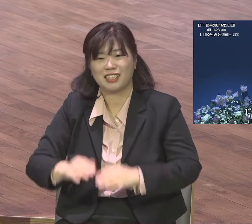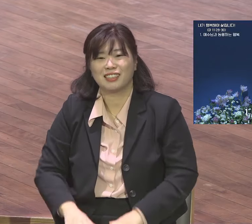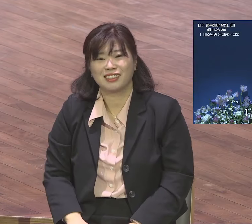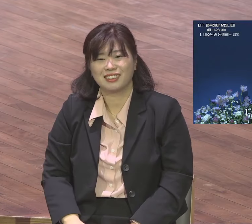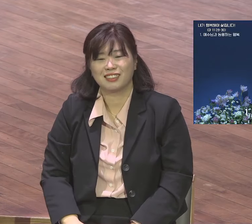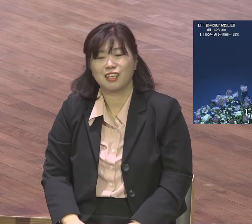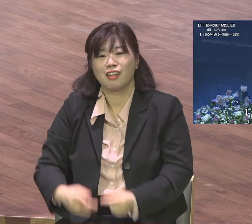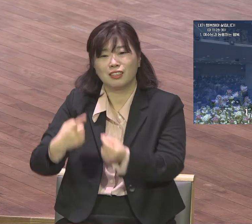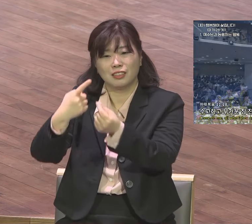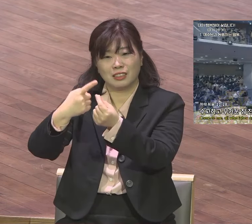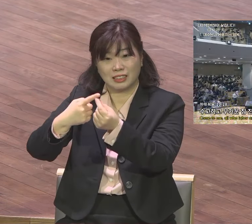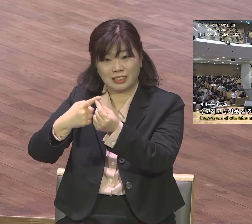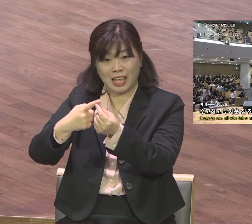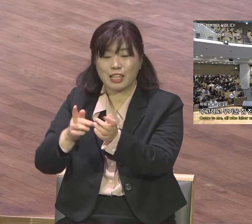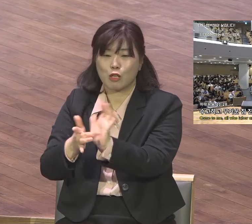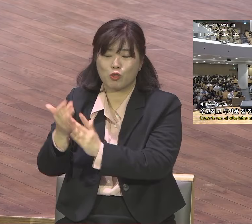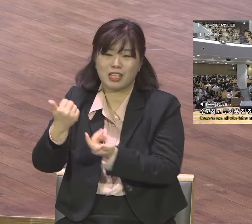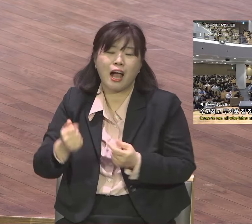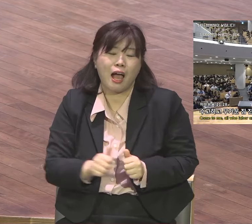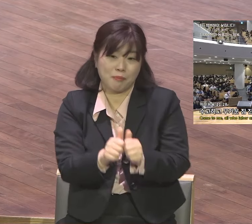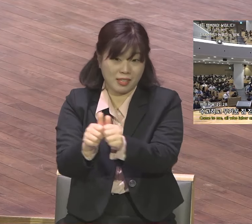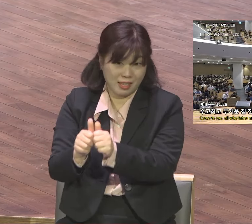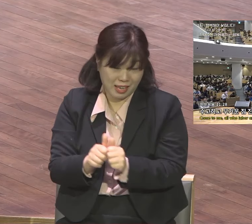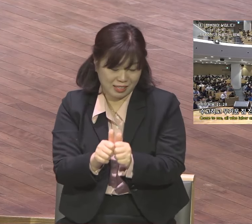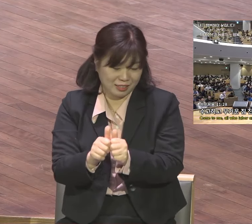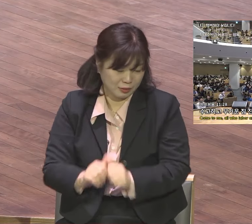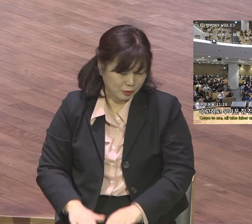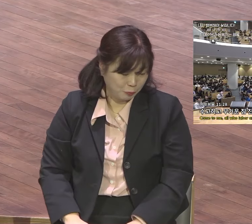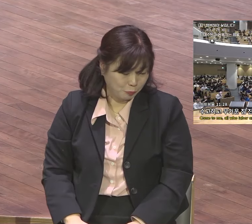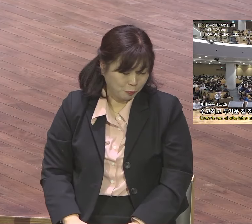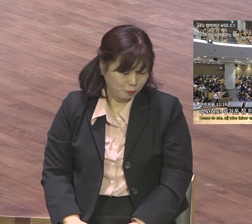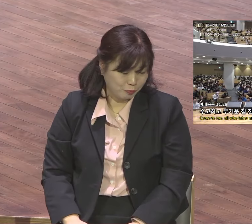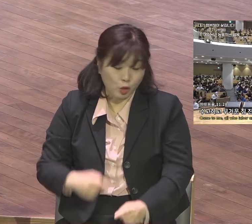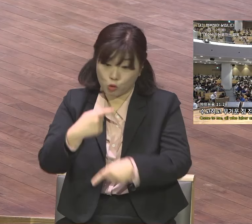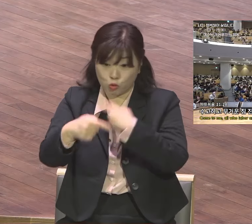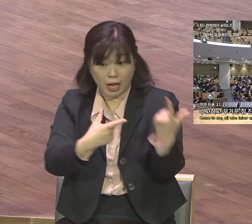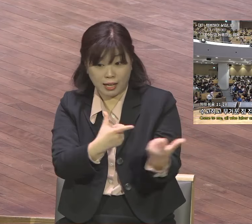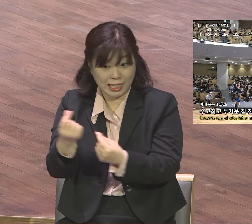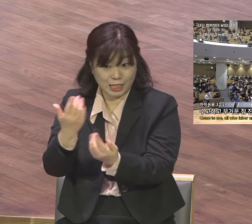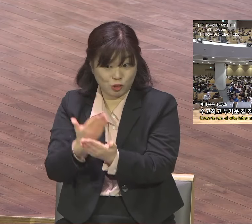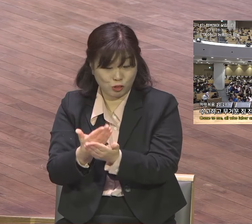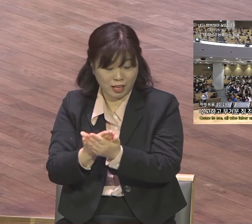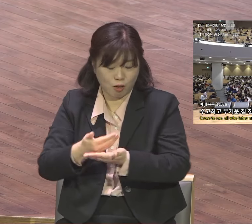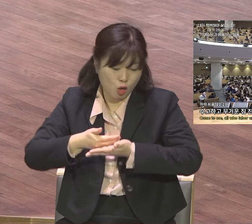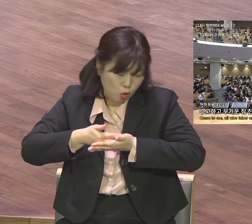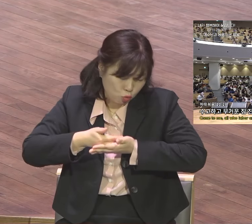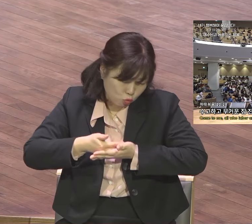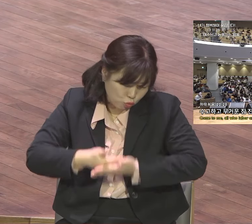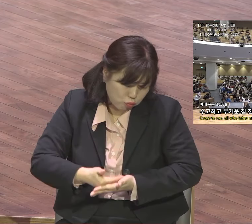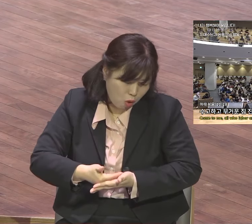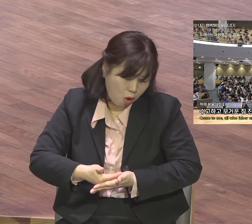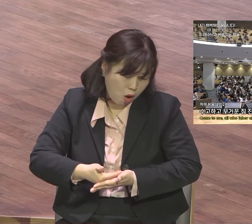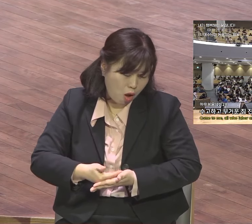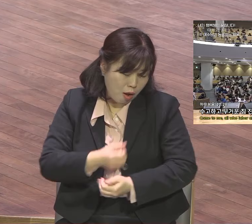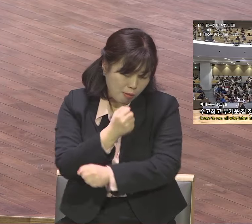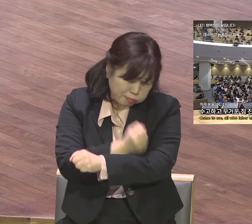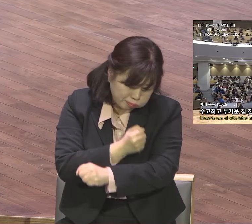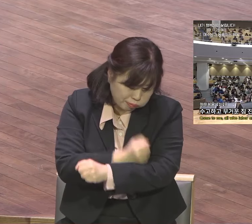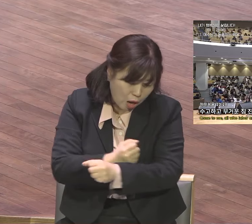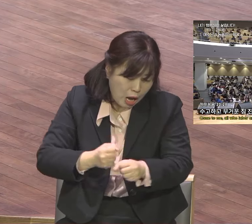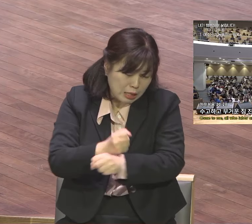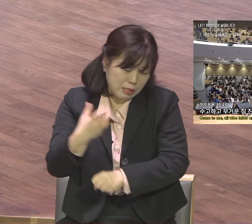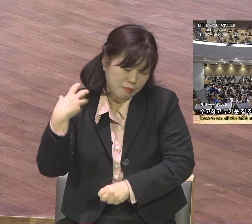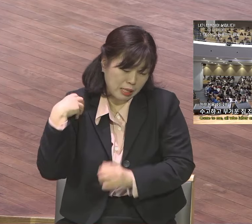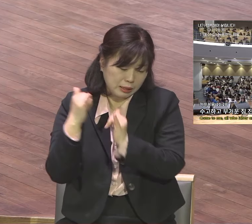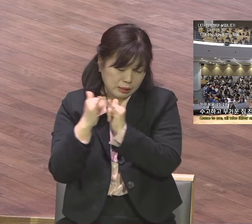우리 28절 말씀 함께 읽겠습니다. 수고하고 무거운 짐진 자들아 다 내게로 오라.